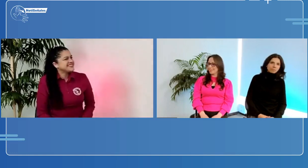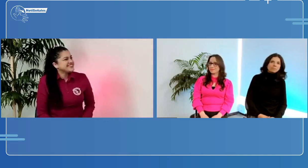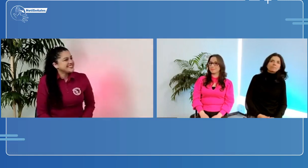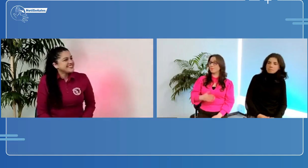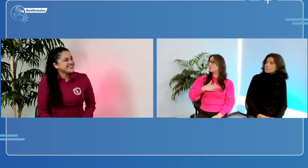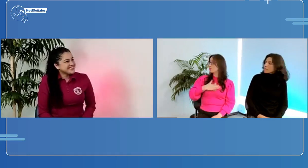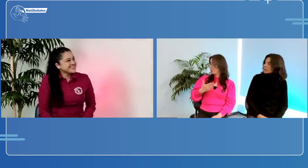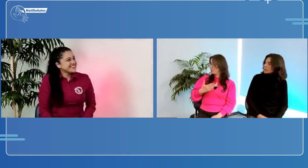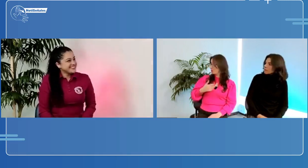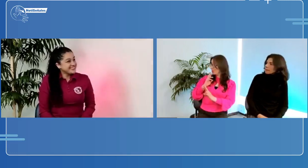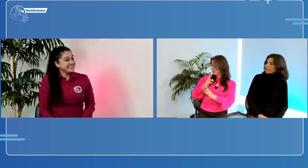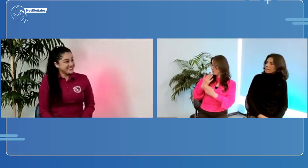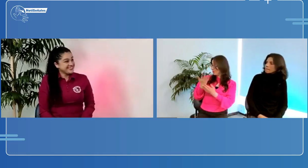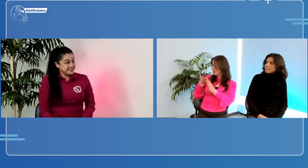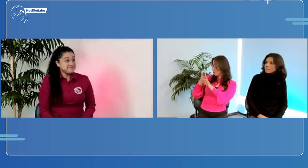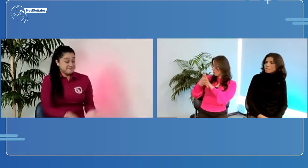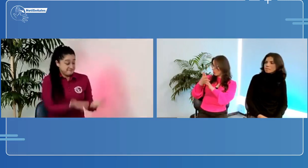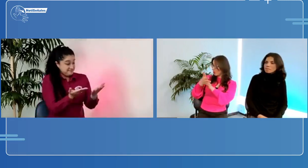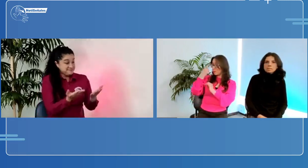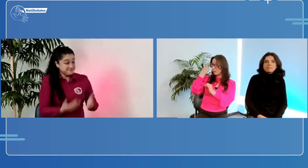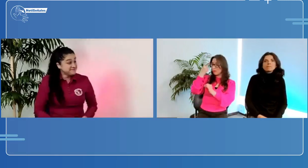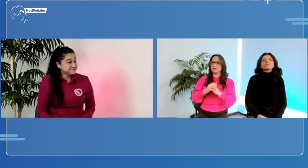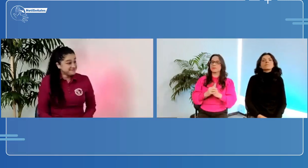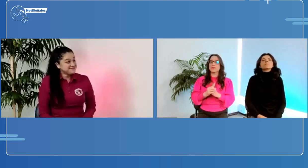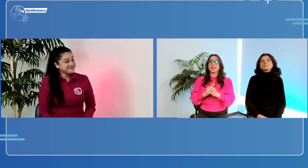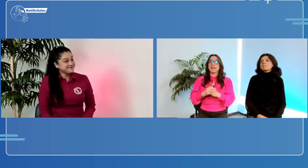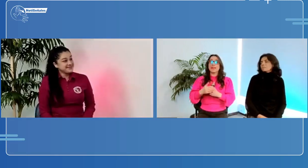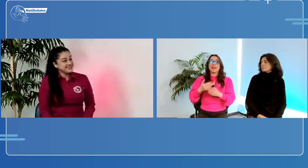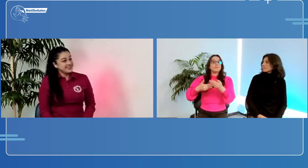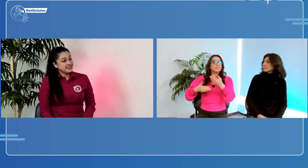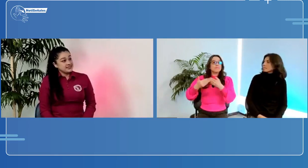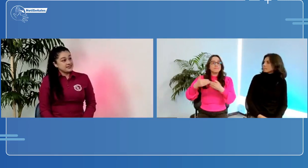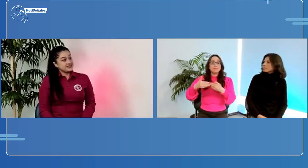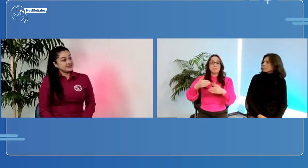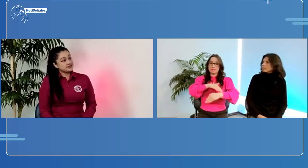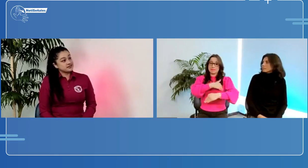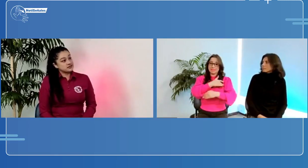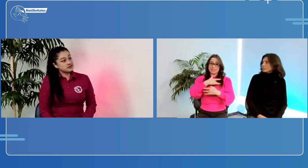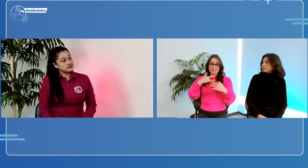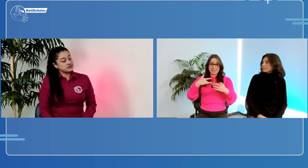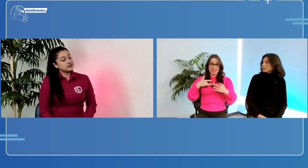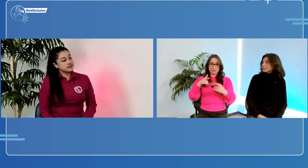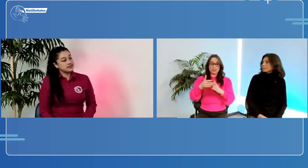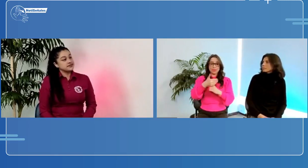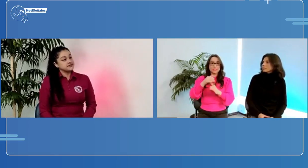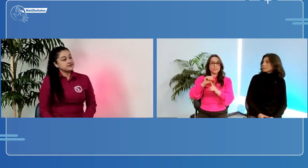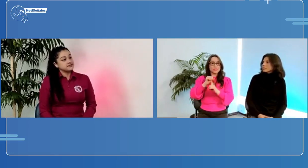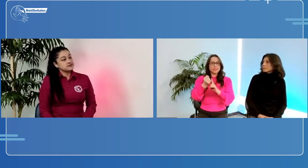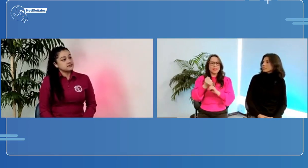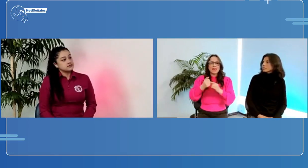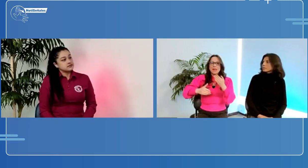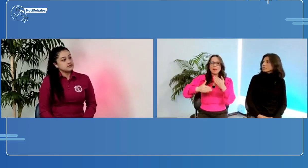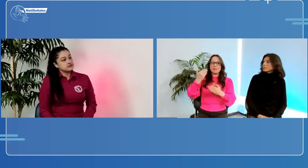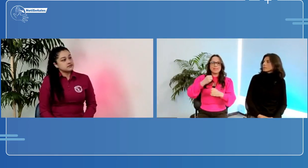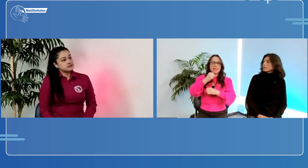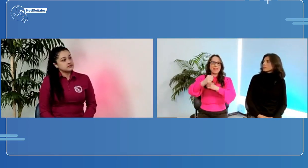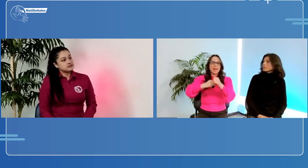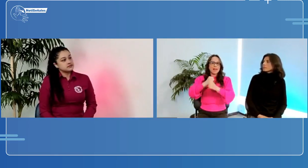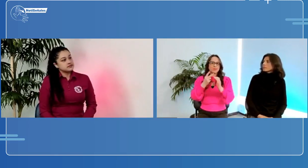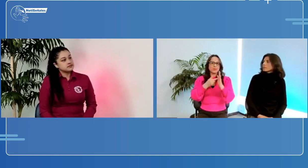idea? Claro, con gusto te respondo, Paula. Desde el Ministerio de Salud